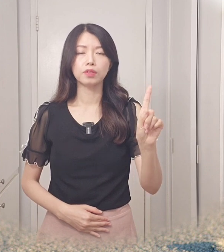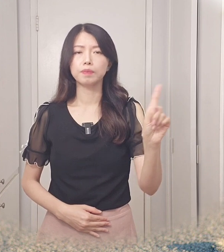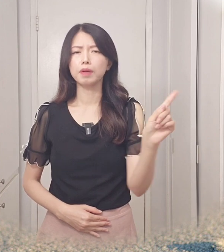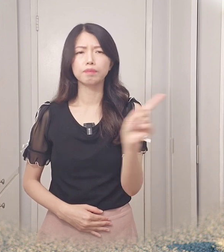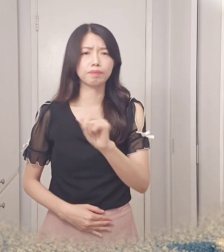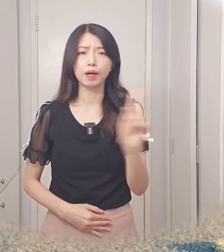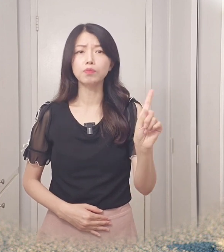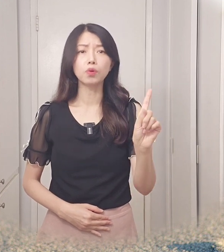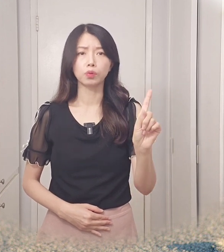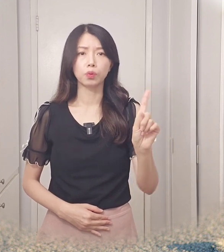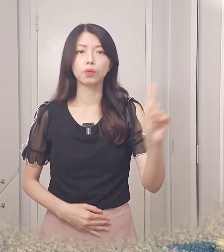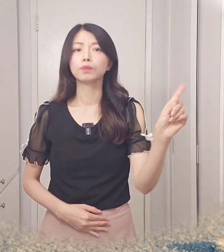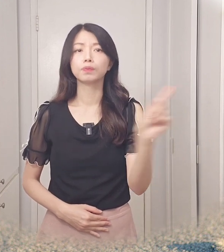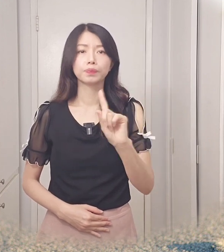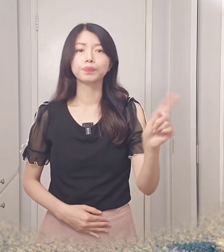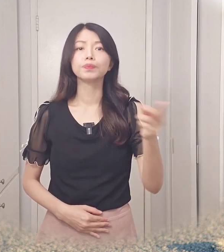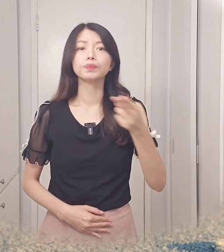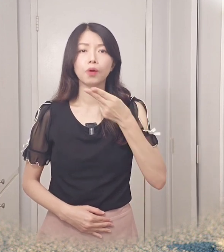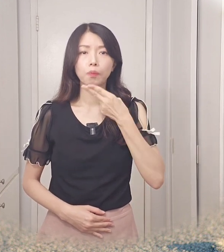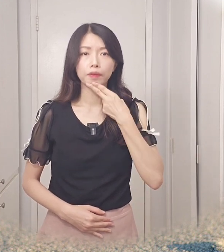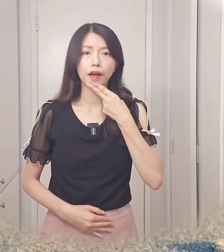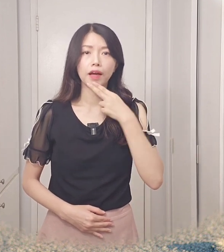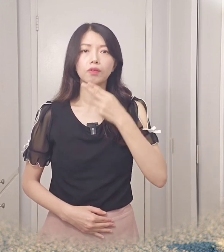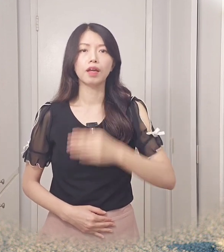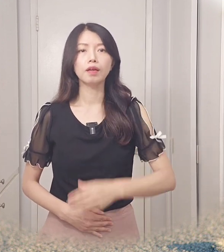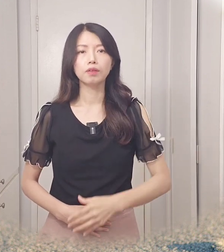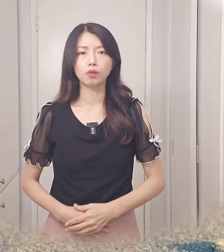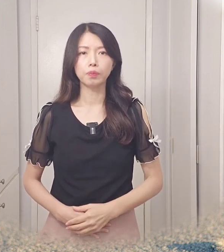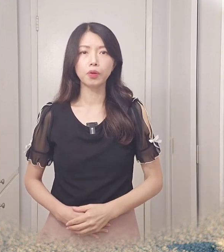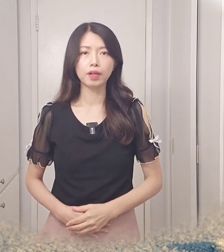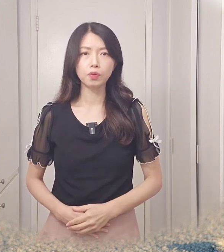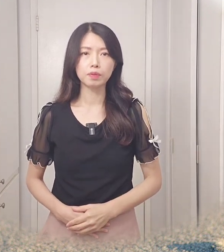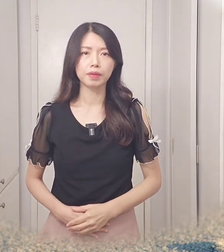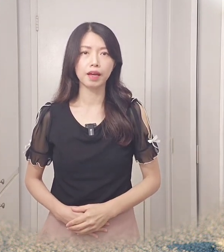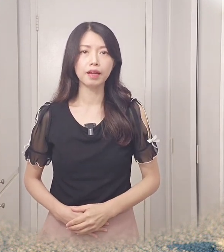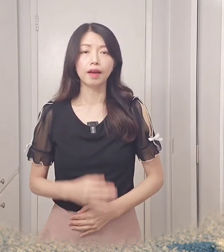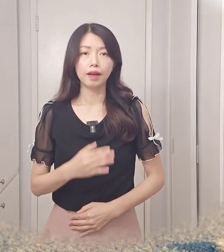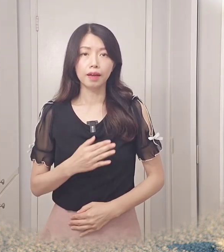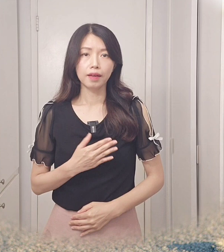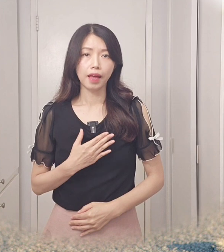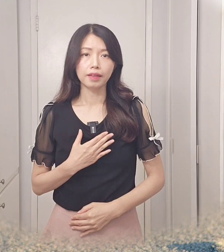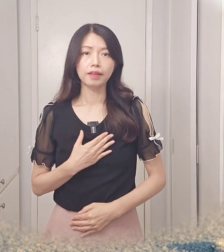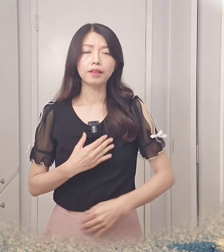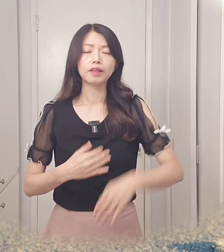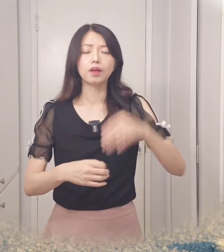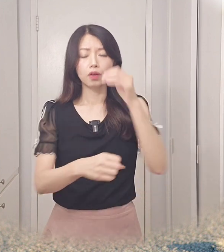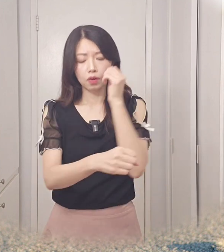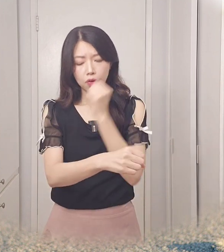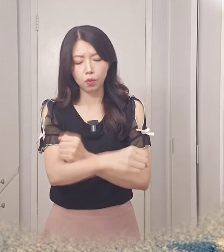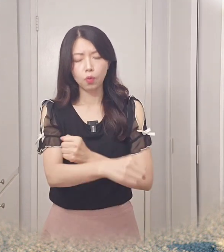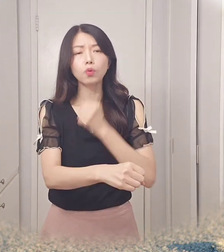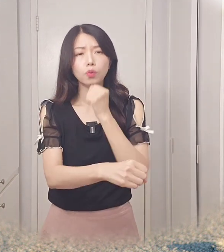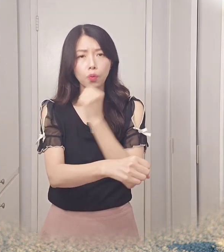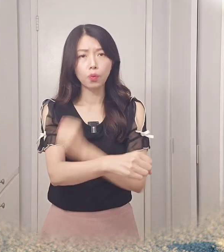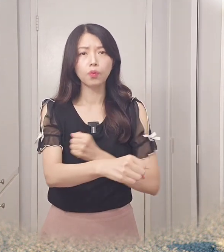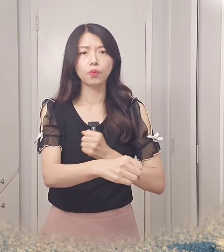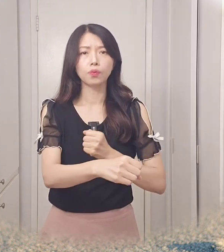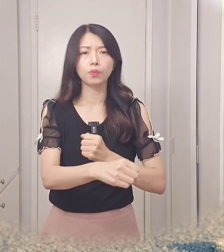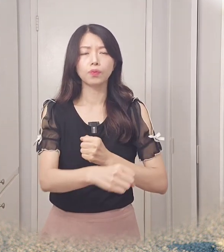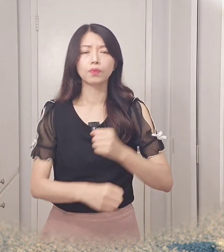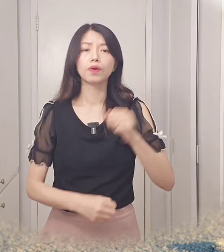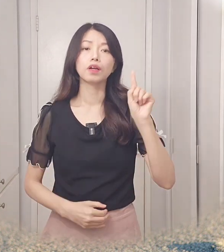흔들어 주시면 아무것도 없다. 이렇게 저는 표현을 해줬습니다. 나는